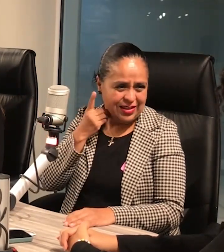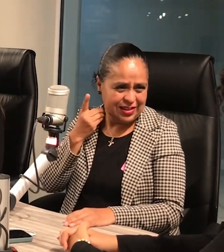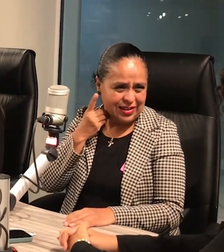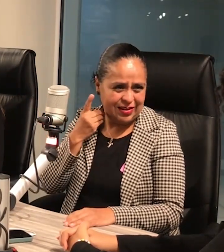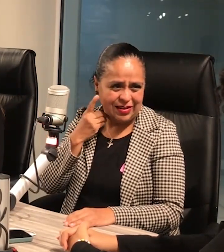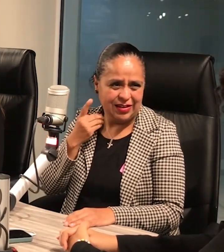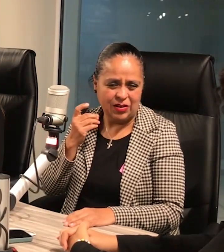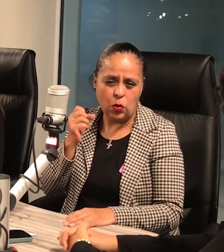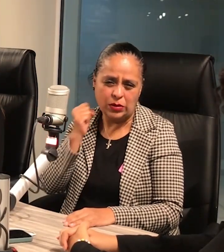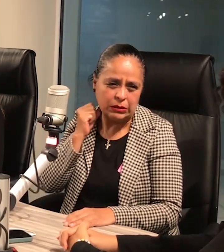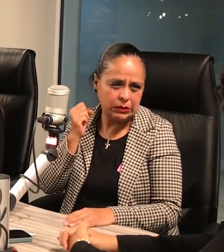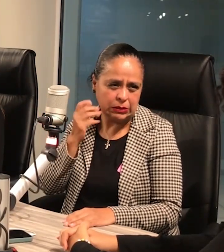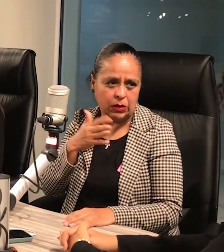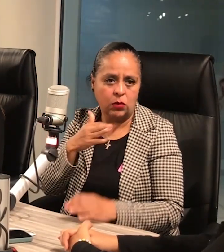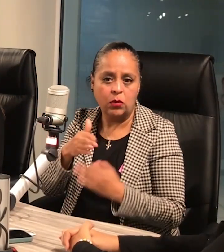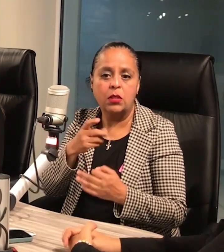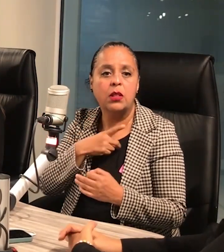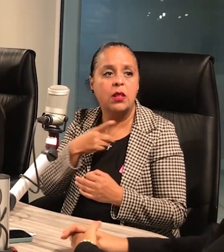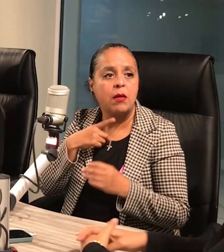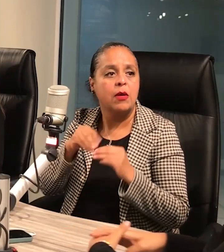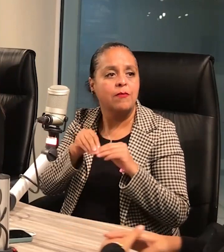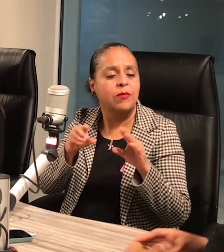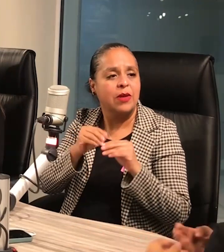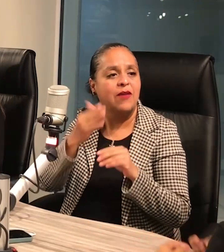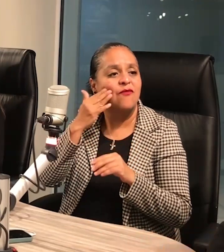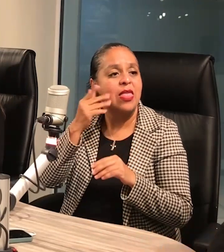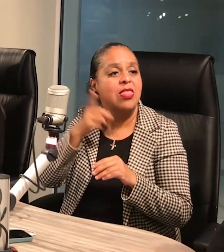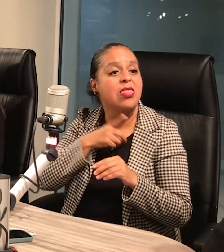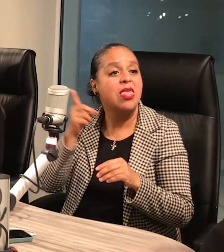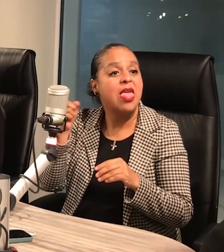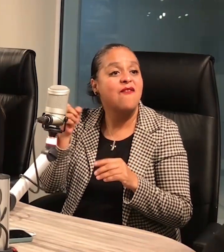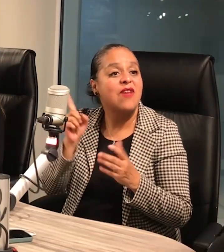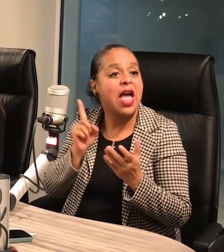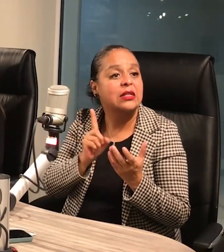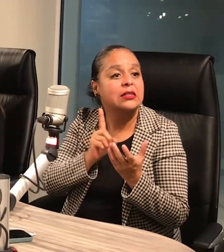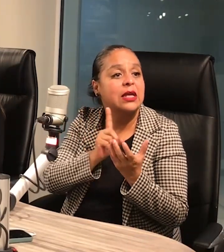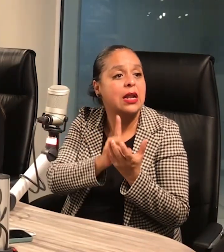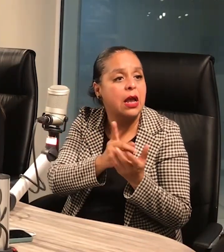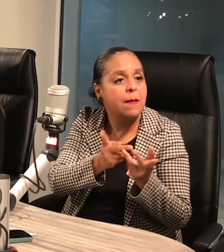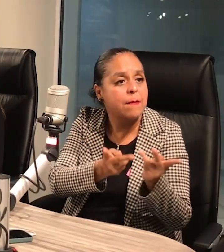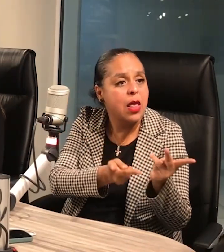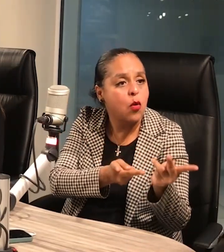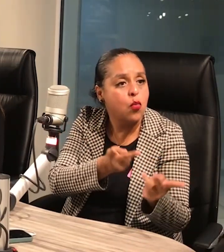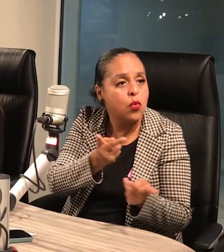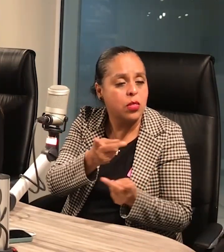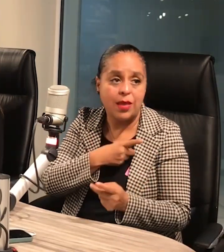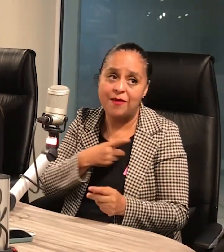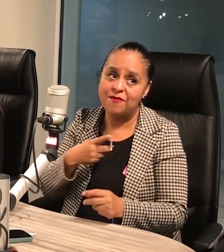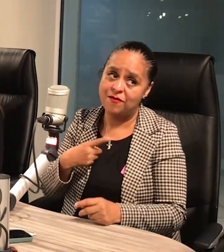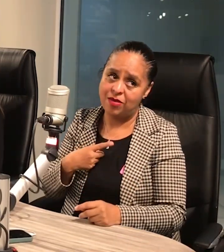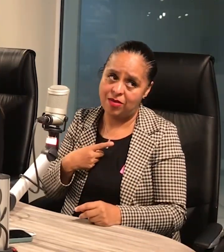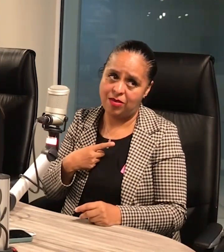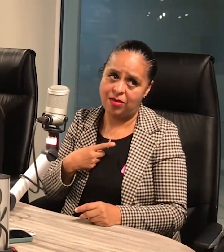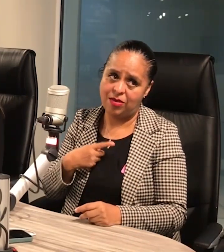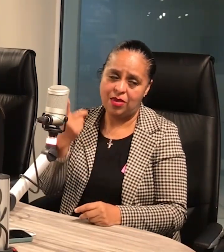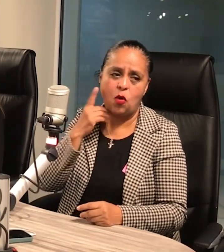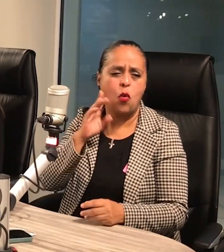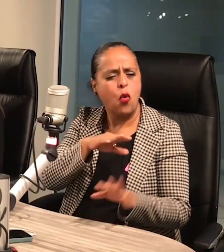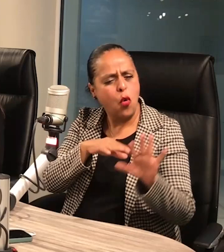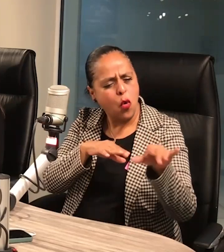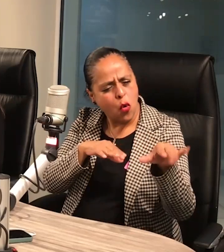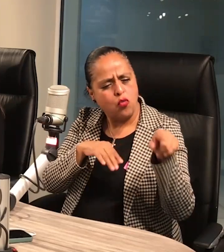medio de las redes sociales, ¿no?, se acercaran un poco más a preguntar esta parte. Oye, tú como persona